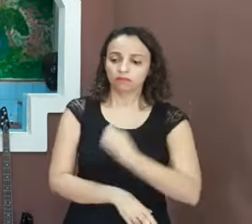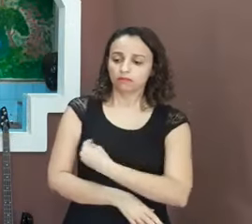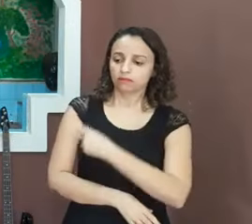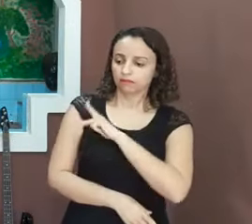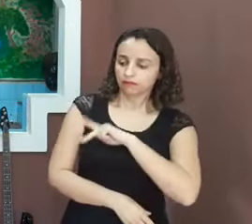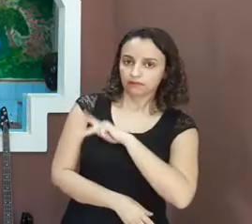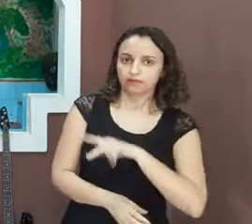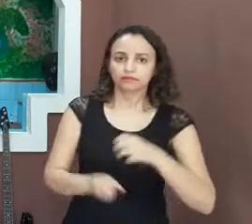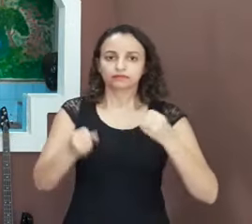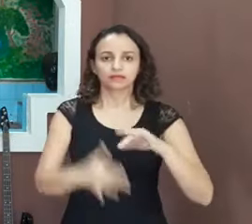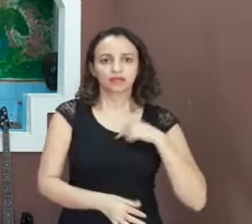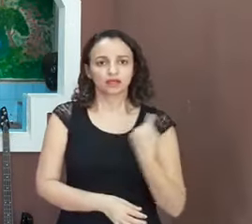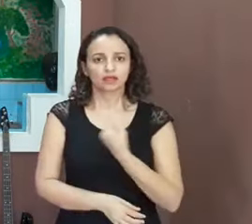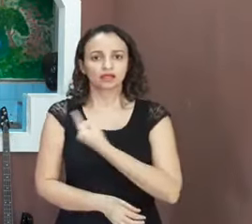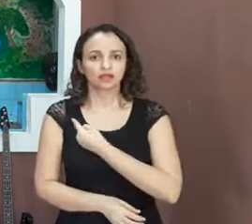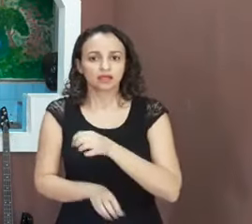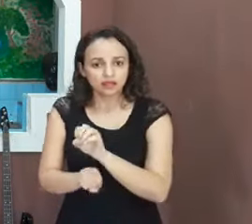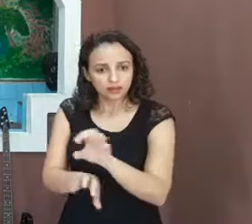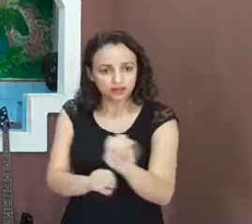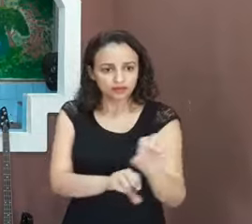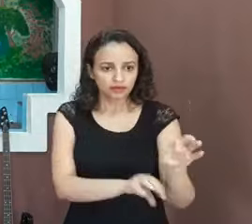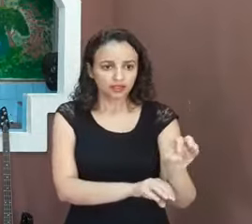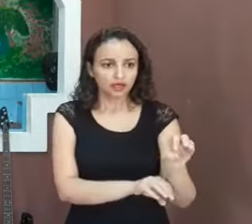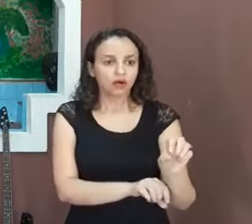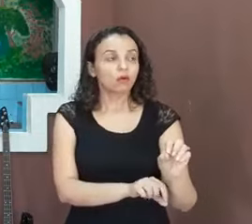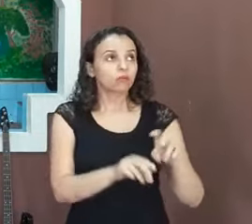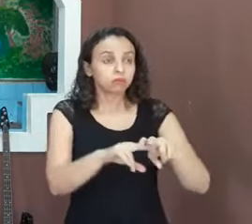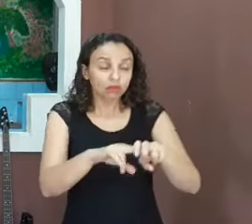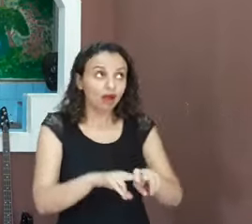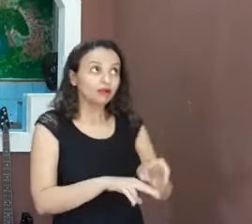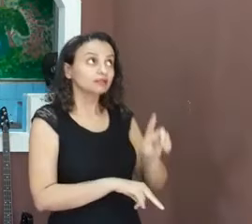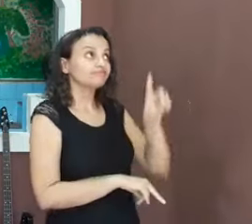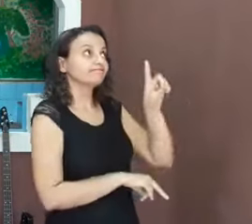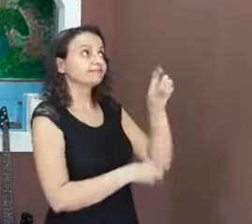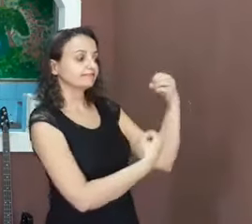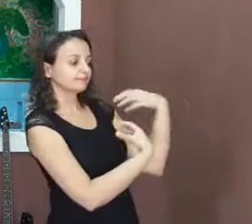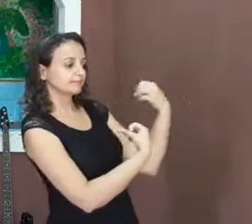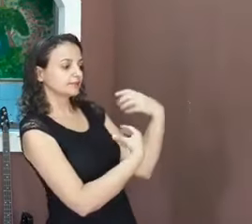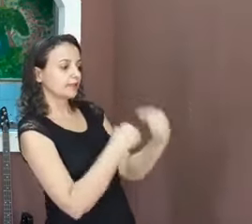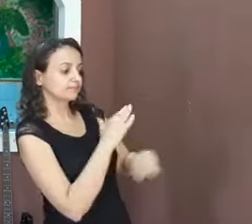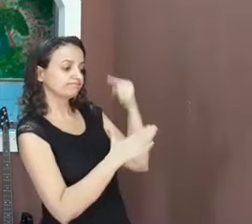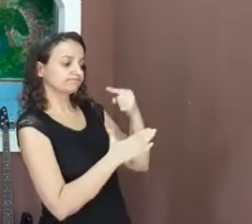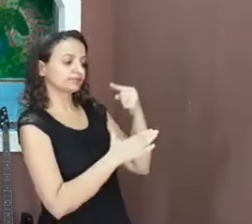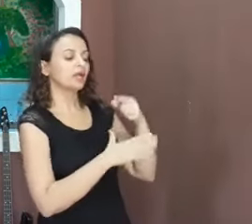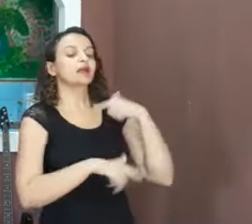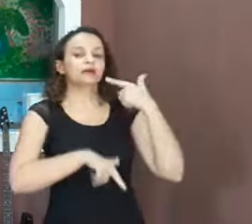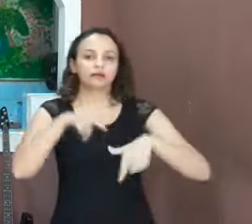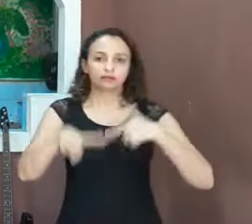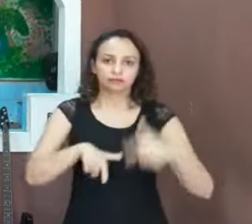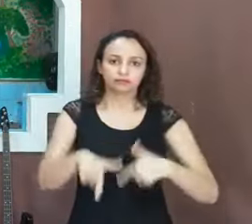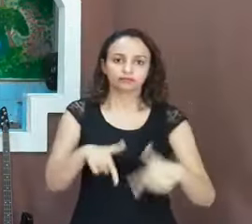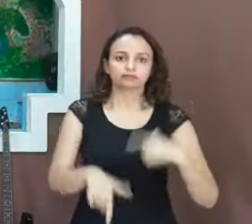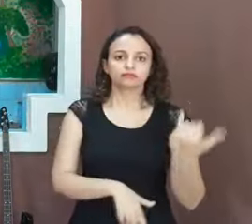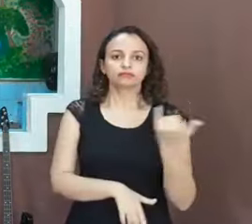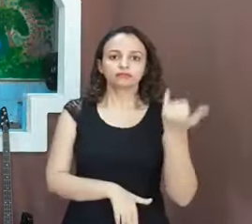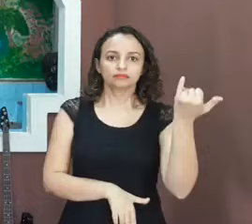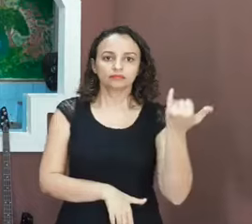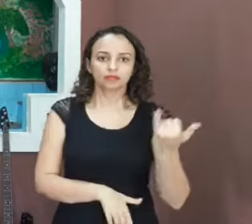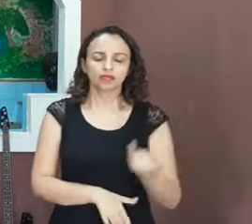precisamos aprender. Somos ensinados por Deus quanto à ética do trabalho. É interessante que nas corporações,